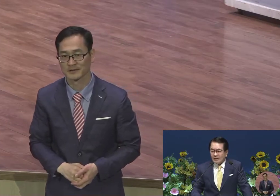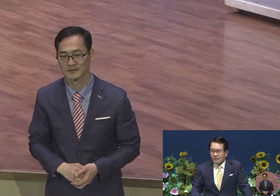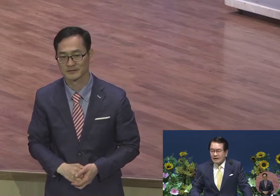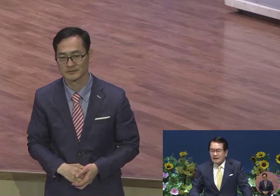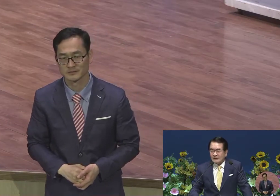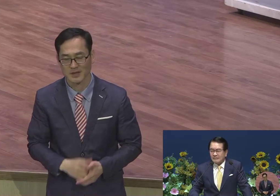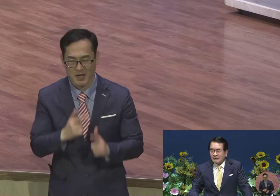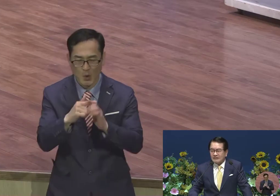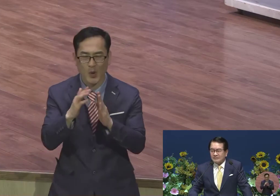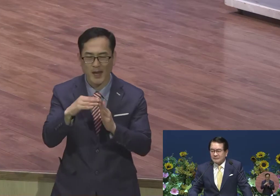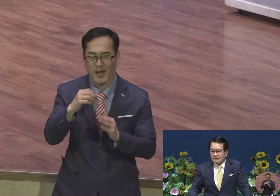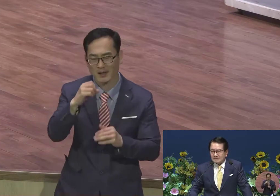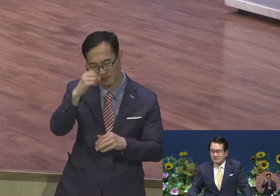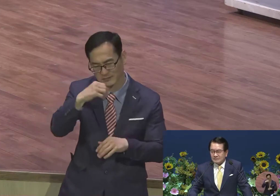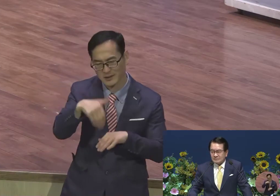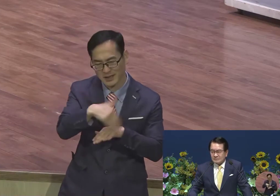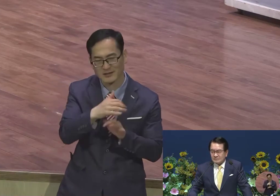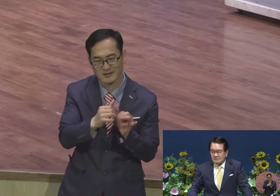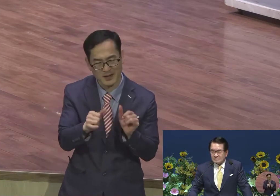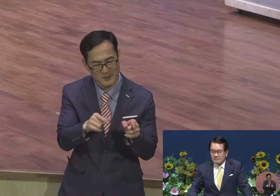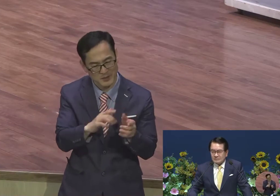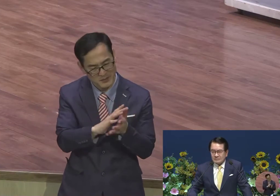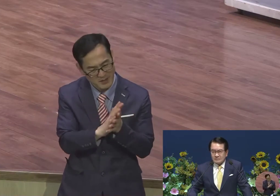때문에 별로 사는 게 맛이 없어요